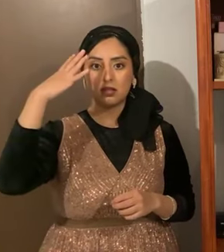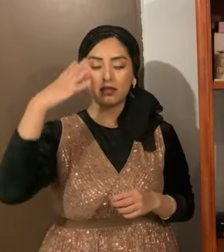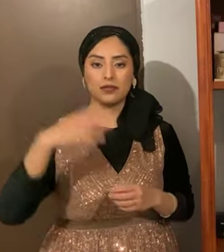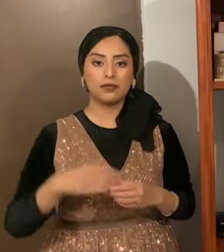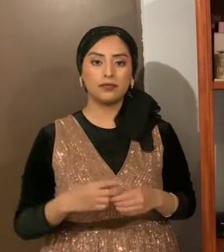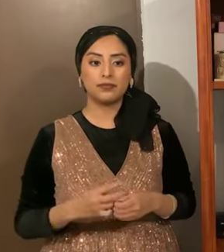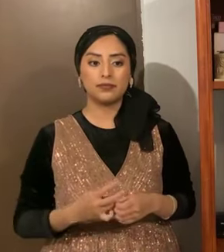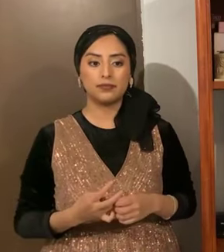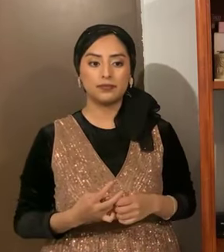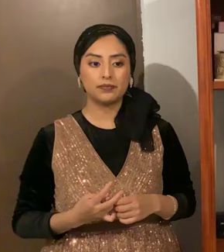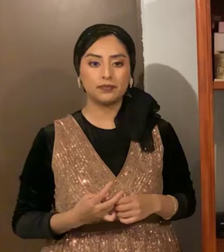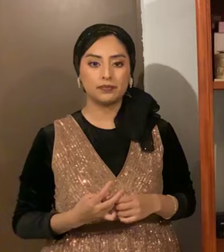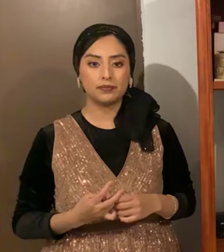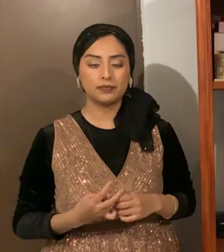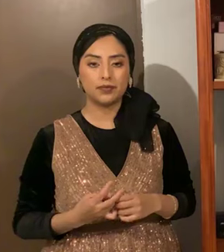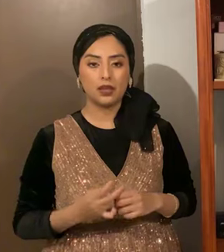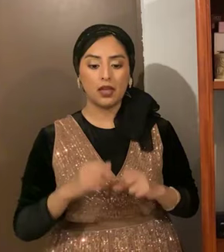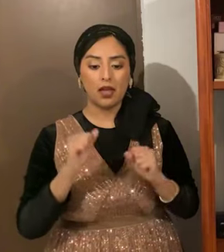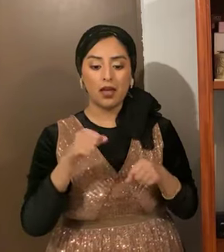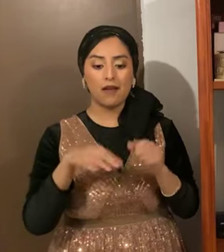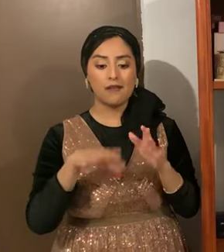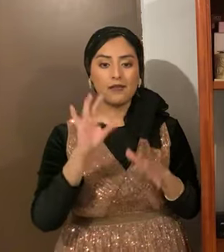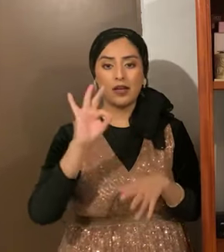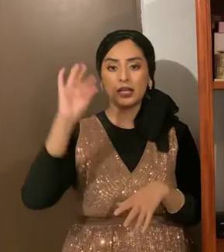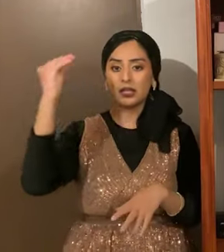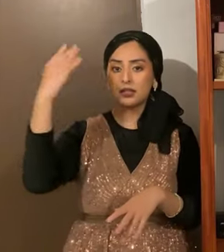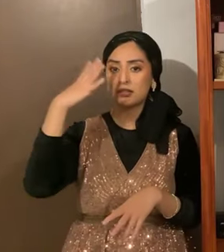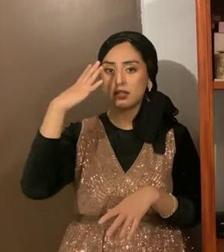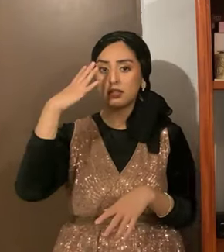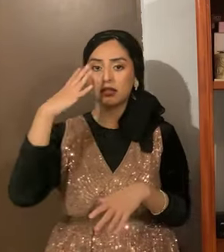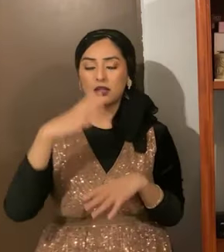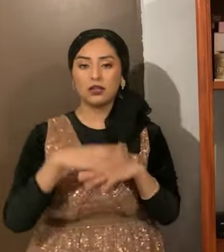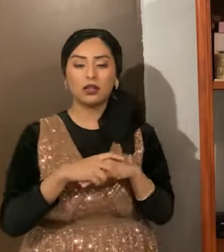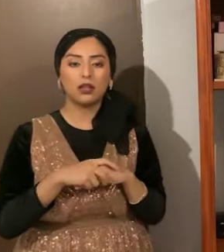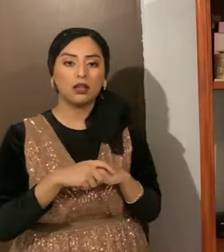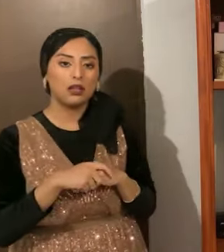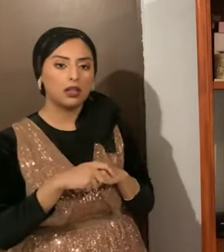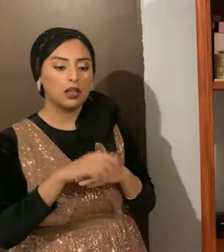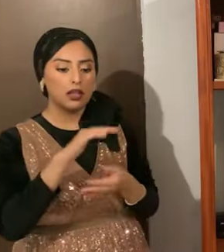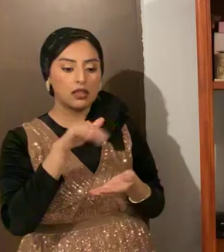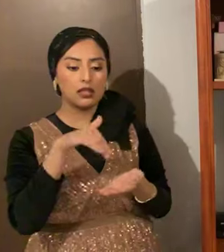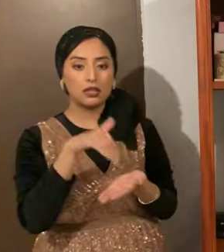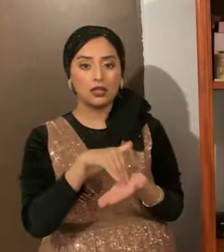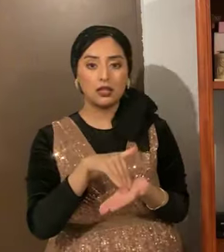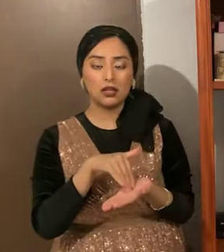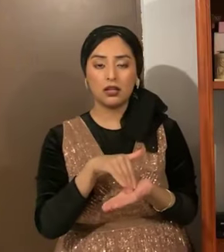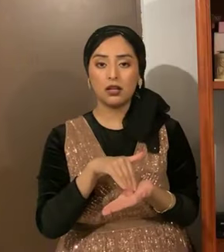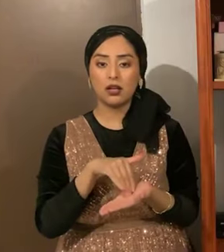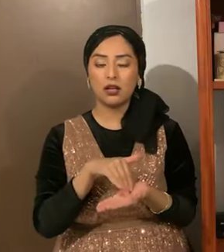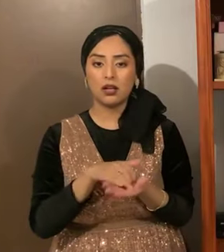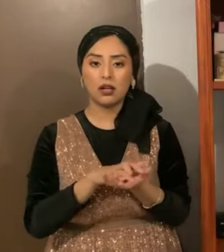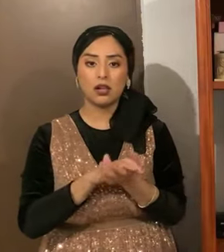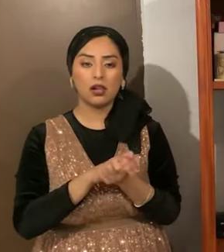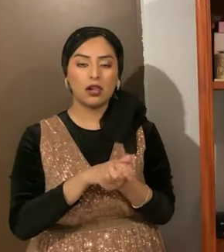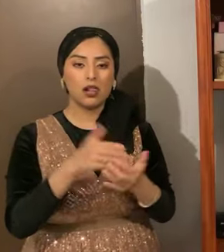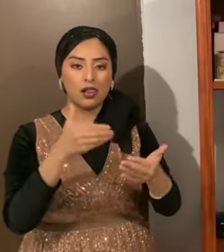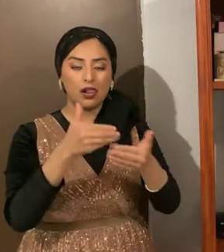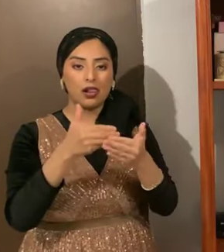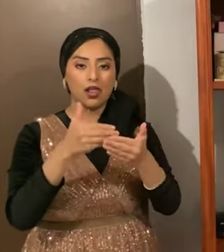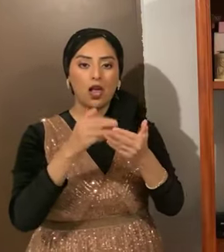¿Sí? Ahí encontramos el Sol al centro en el